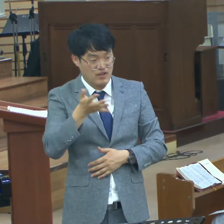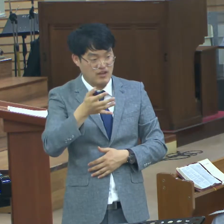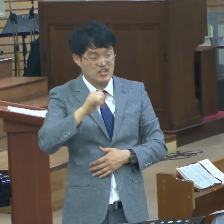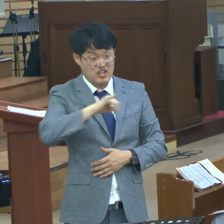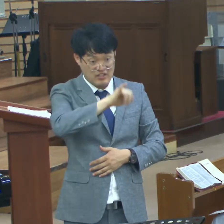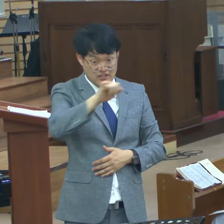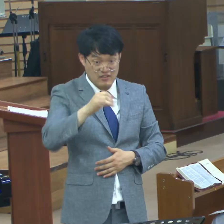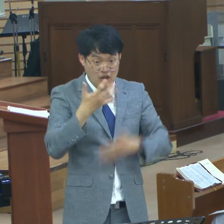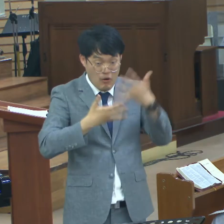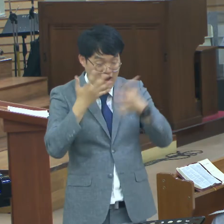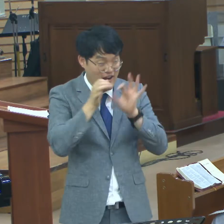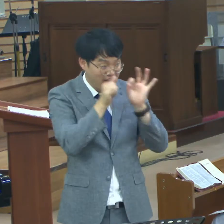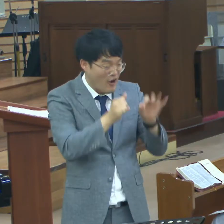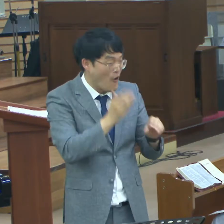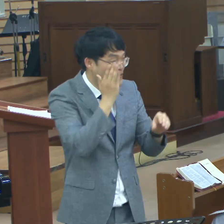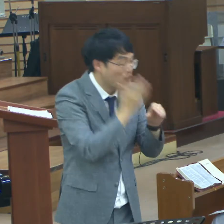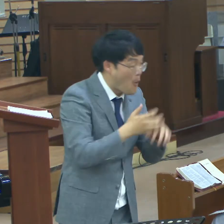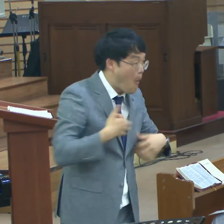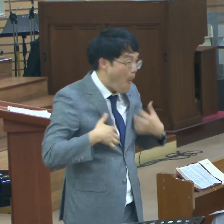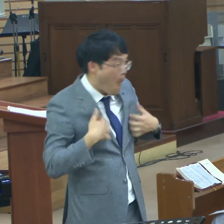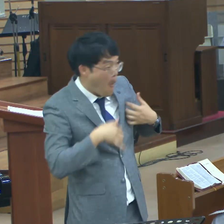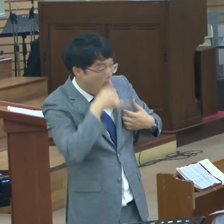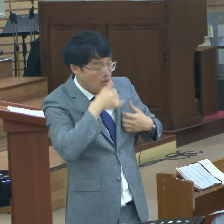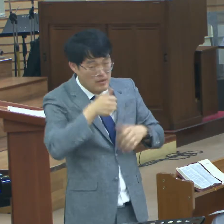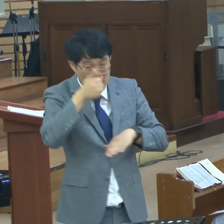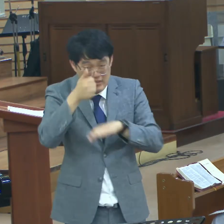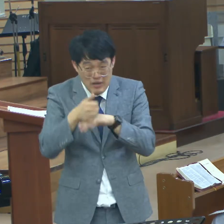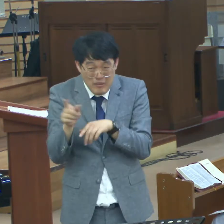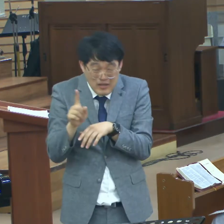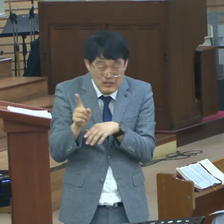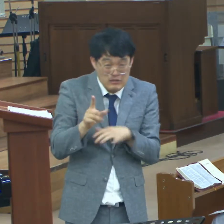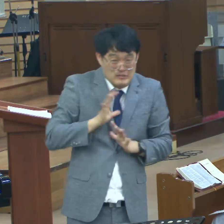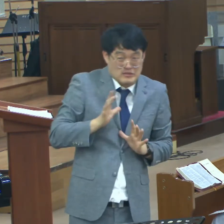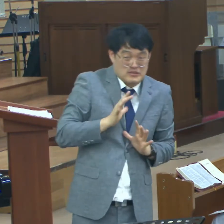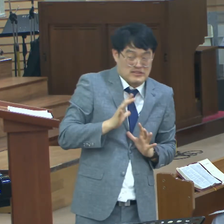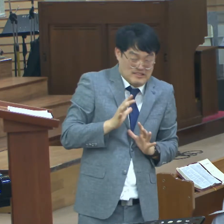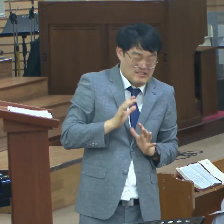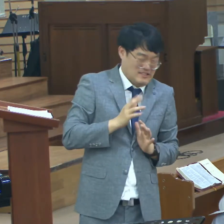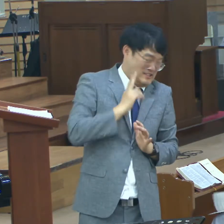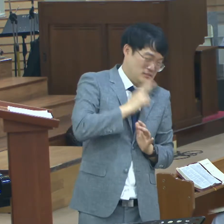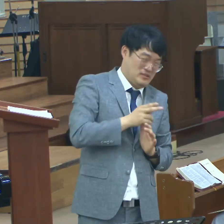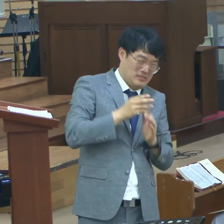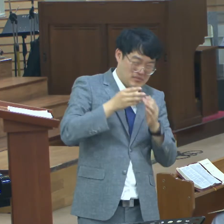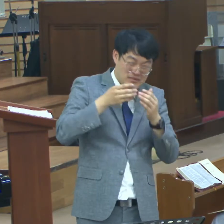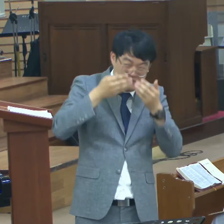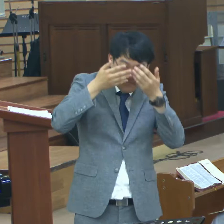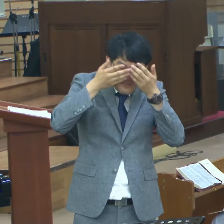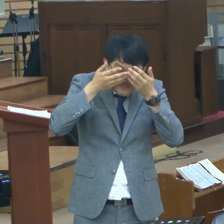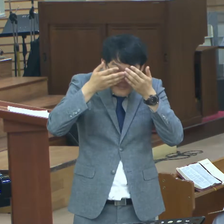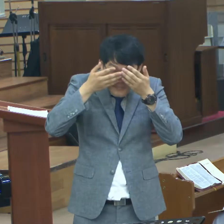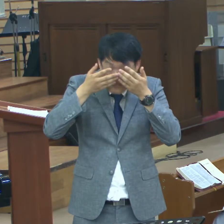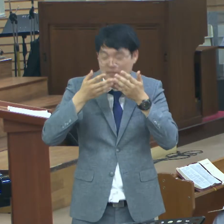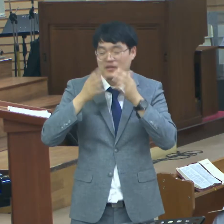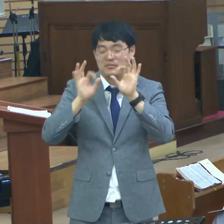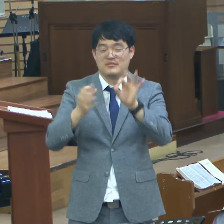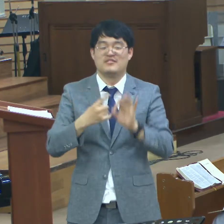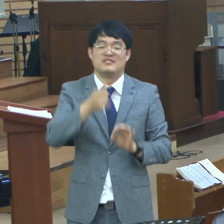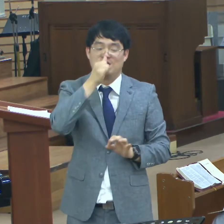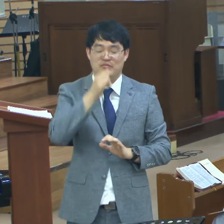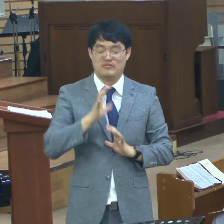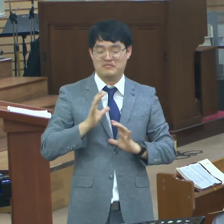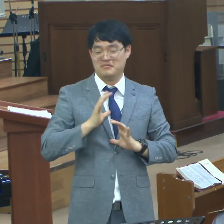근데 중간까지 굉장히 재밌었는데 뒷부분 가갖고 막 되게 무섭더라고요. 그래서 눈을 이렇게 하고 봤어요. 이렇게 하고. 겁이